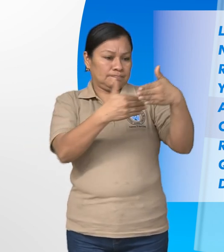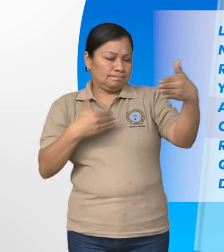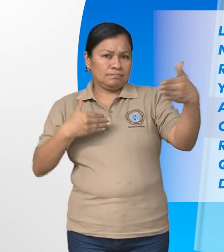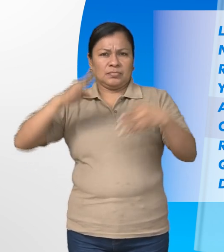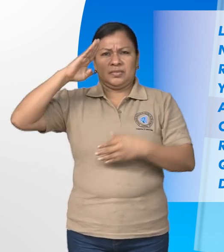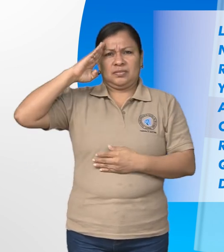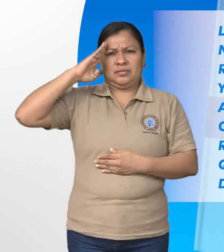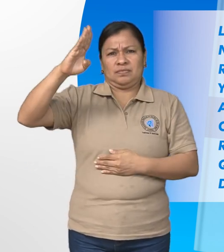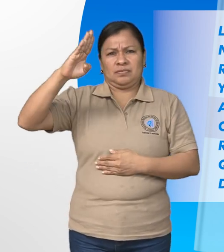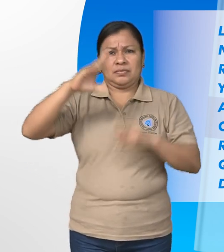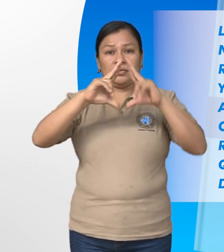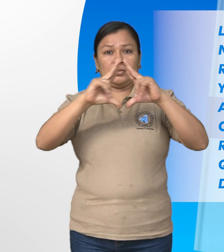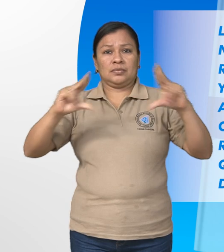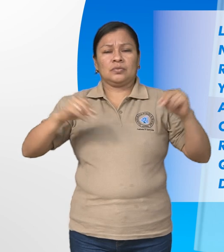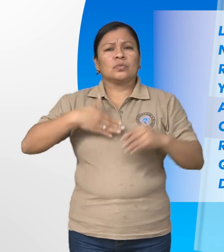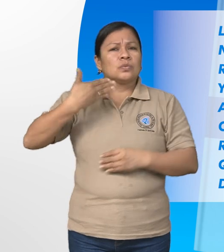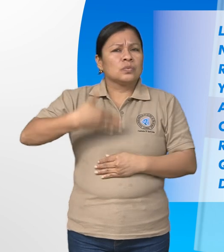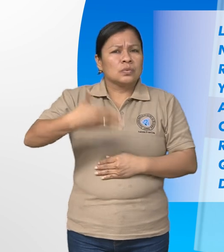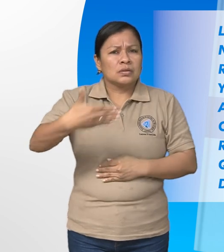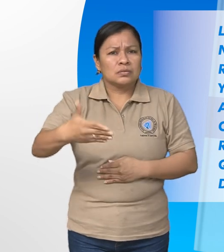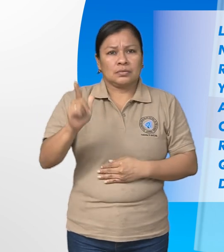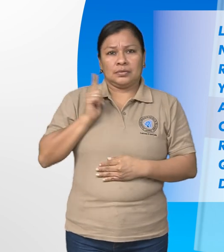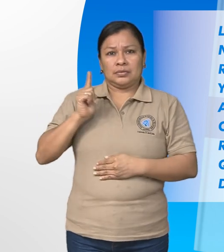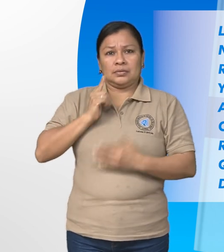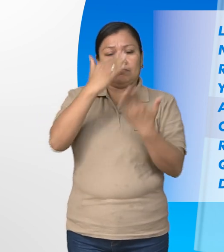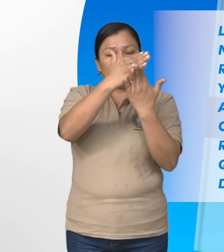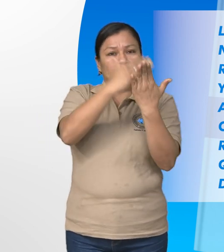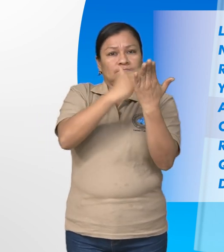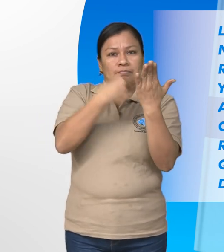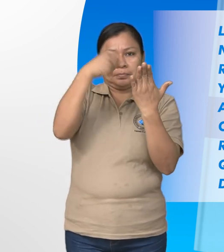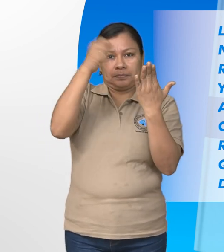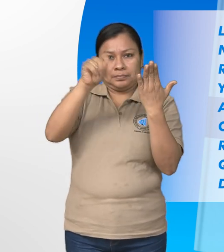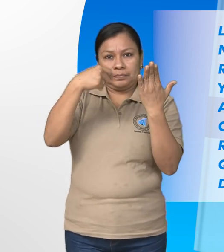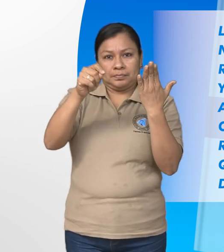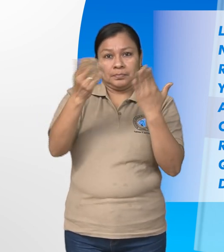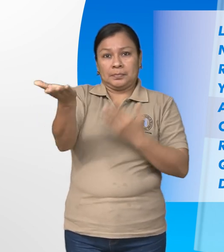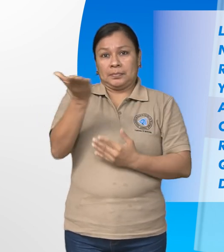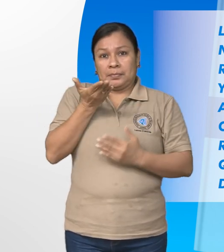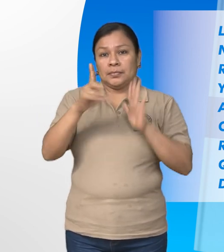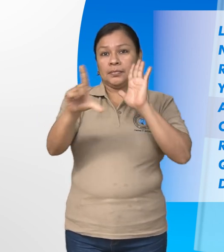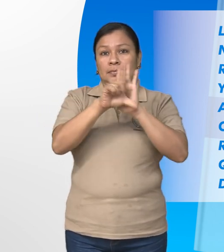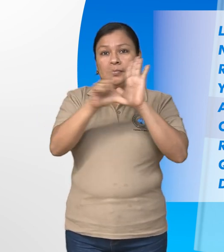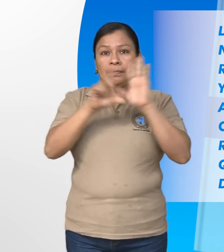cuando cumplieren los requisitos y condiciones que establezcan las leyes de la materia.